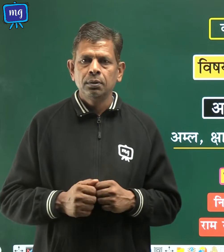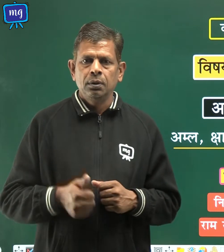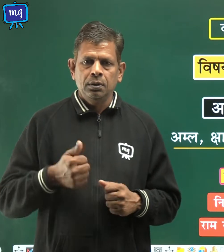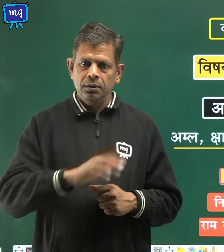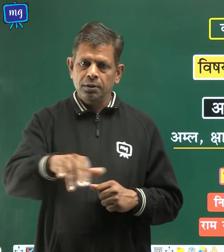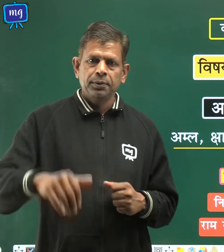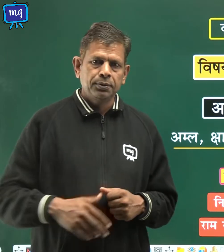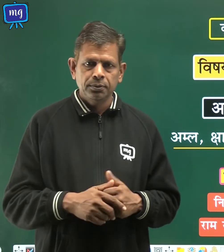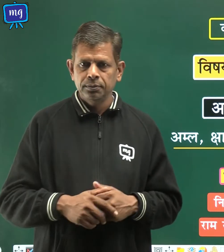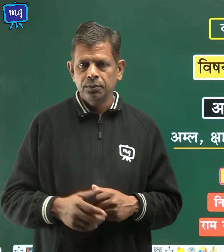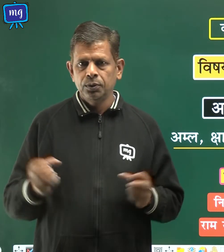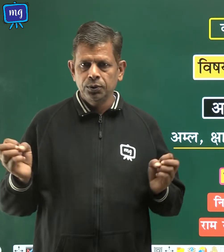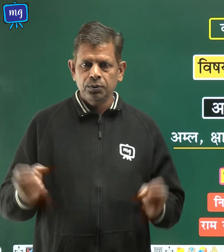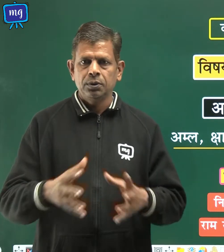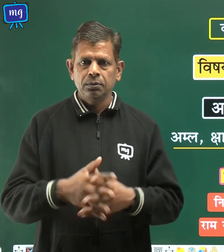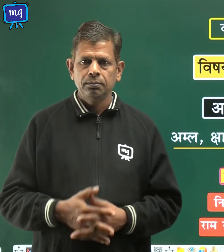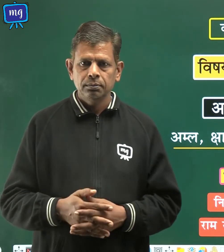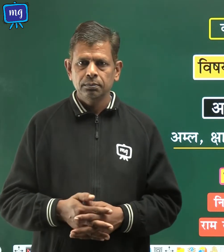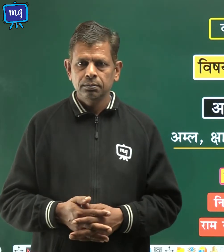ठीक है बच्चों, शुरू करते हैं।